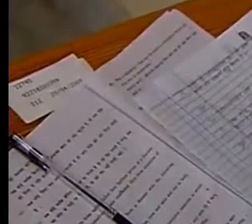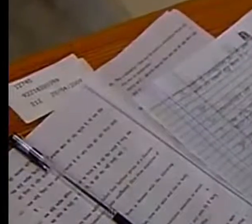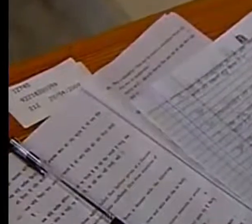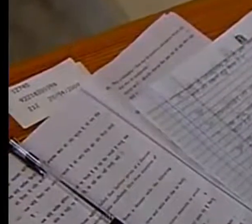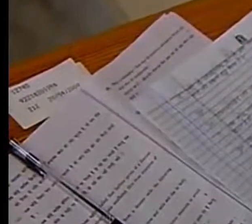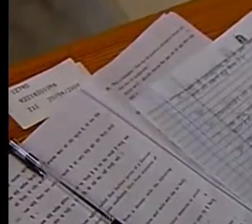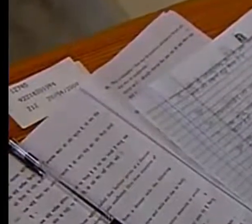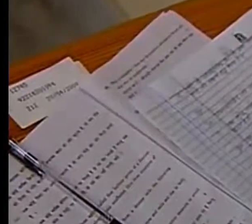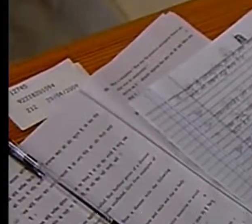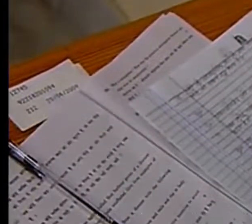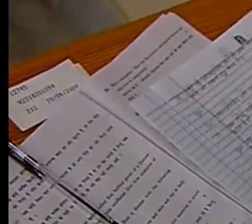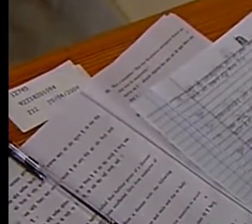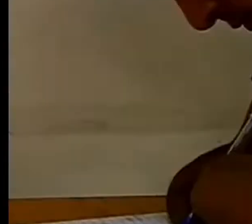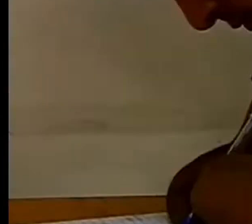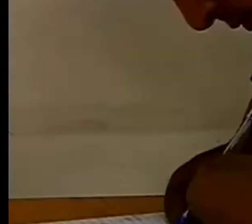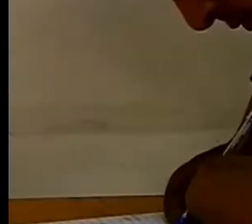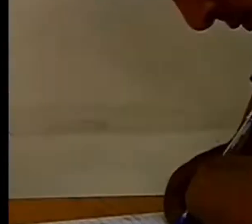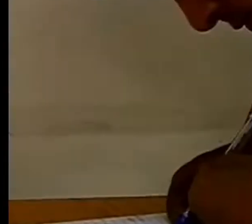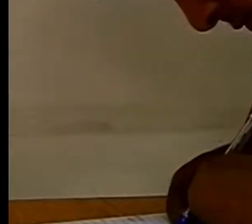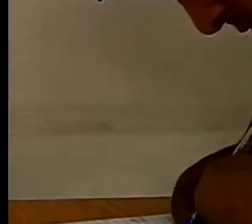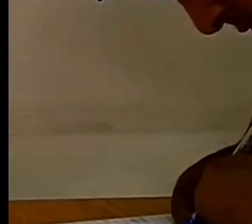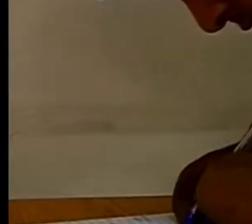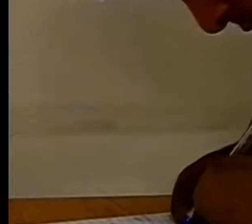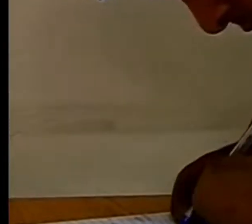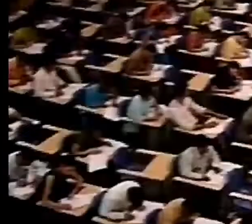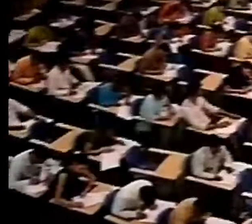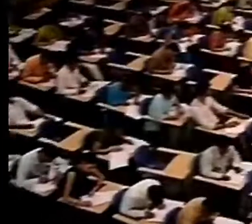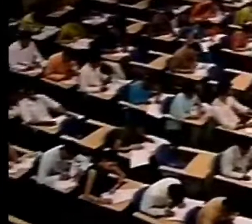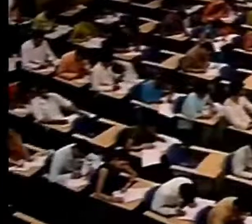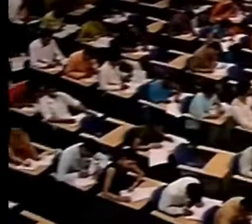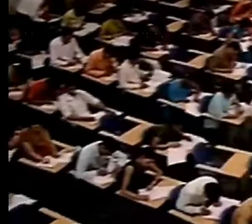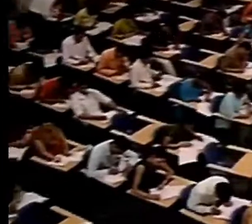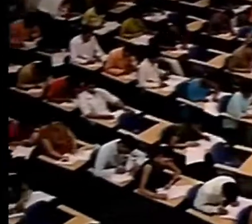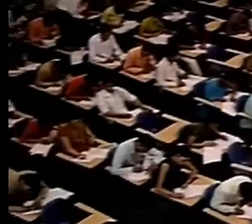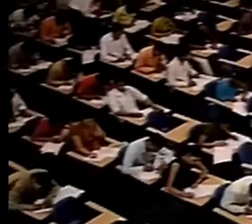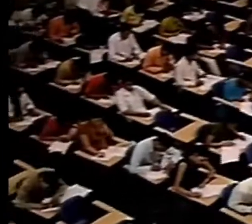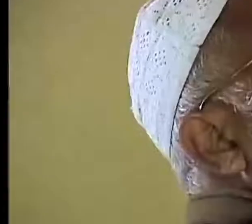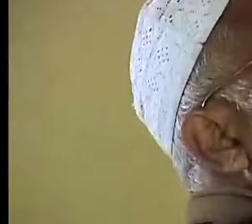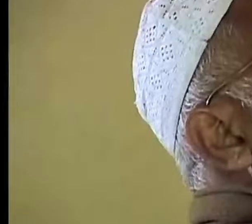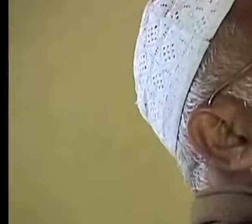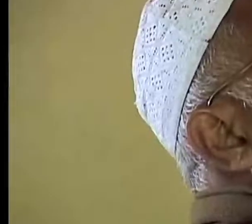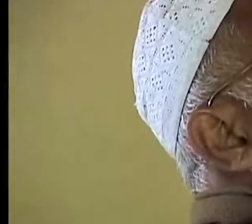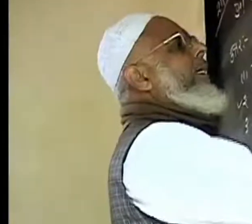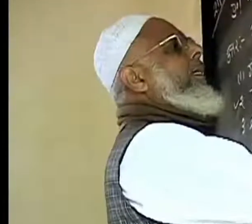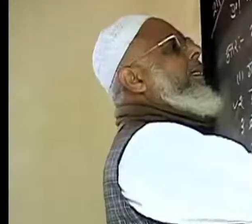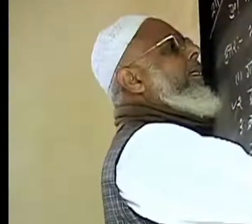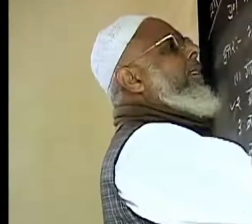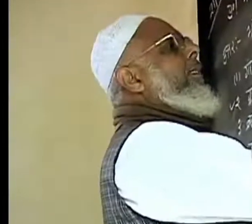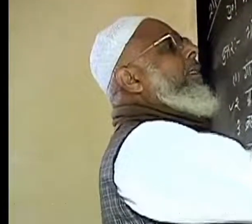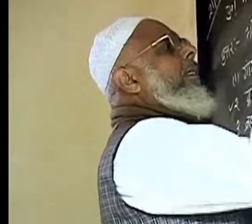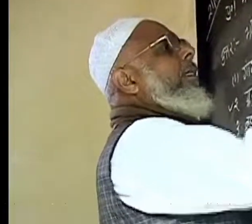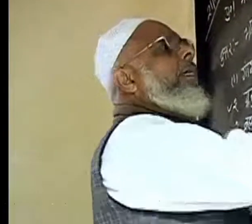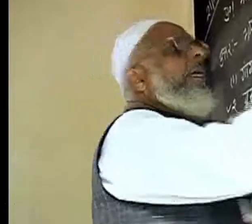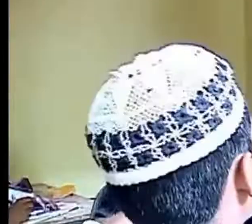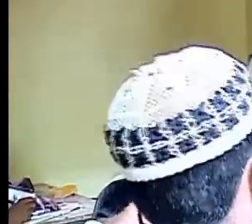फिर। शिक्षा परीक्षा का अवसर एक बार ही क्यों